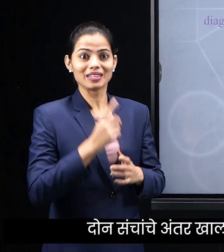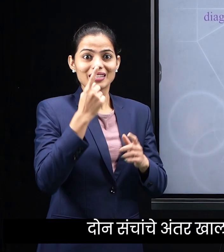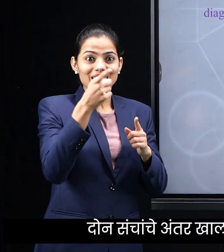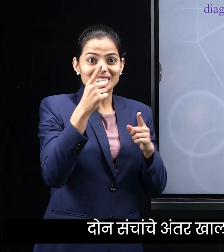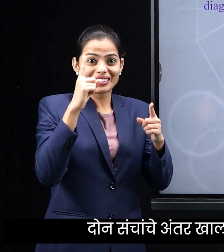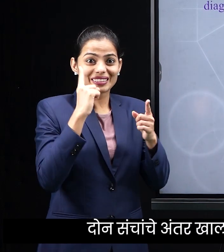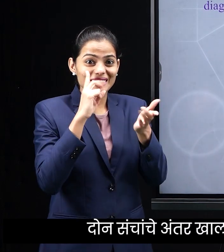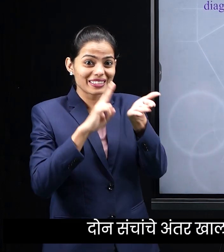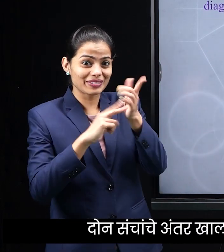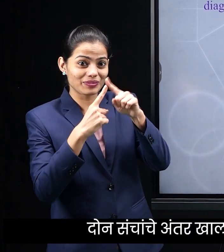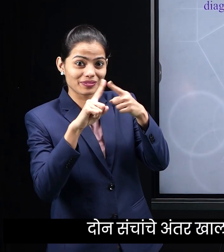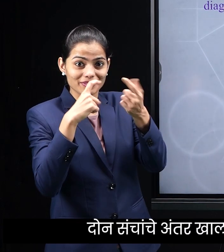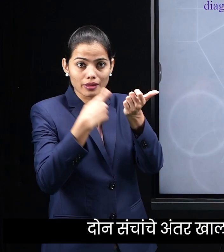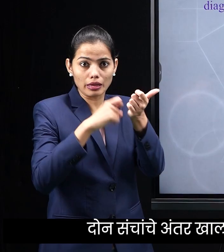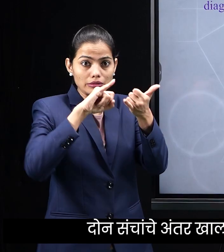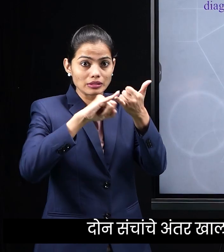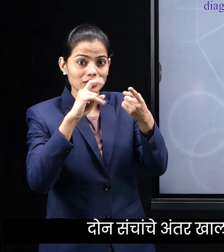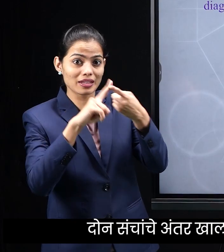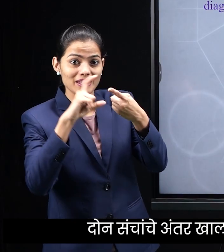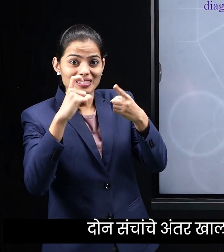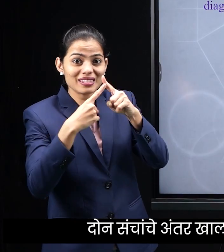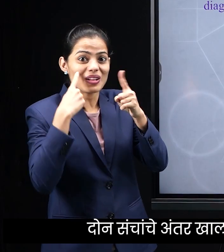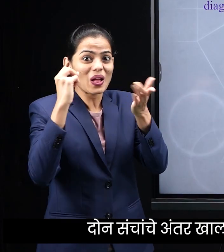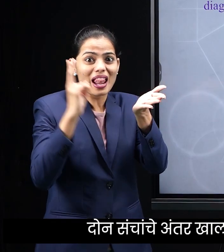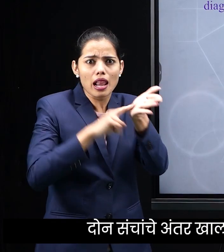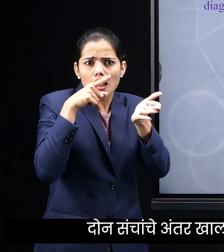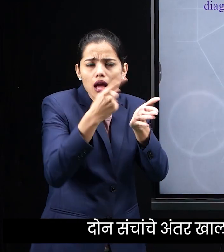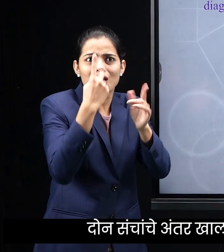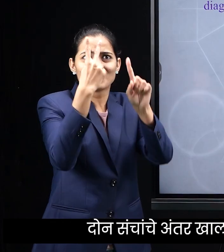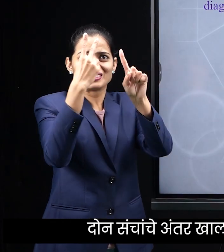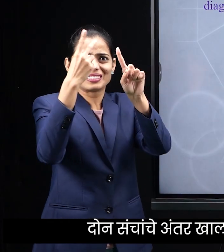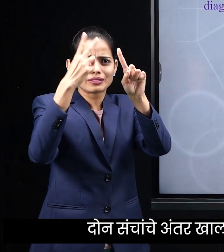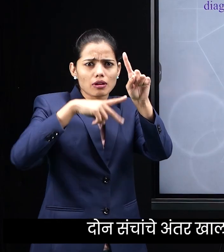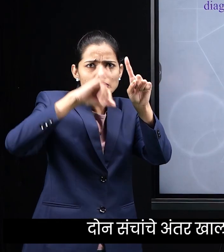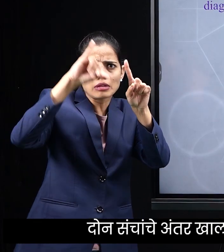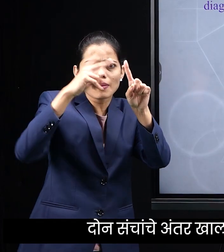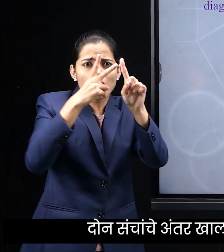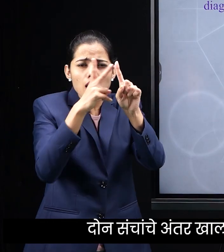दोनों संचाचे अंतर खाली दिलेल्या वेहन आकृतीद्वारे दर्शविले जाऊ शकते.